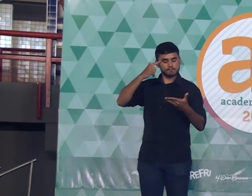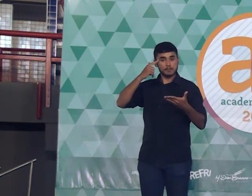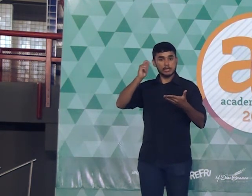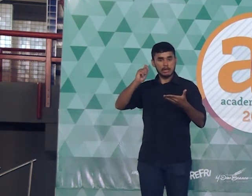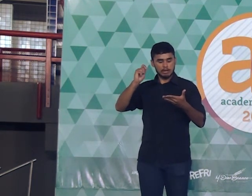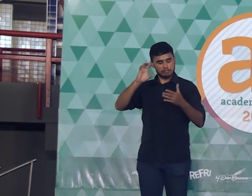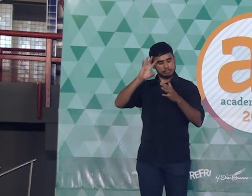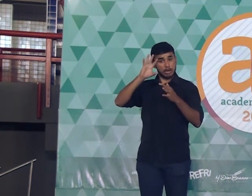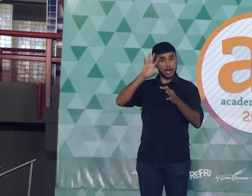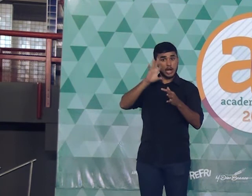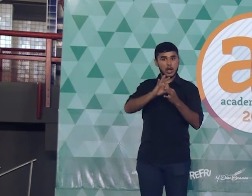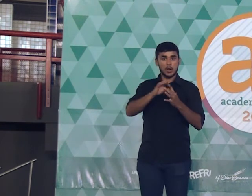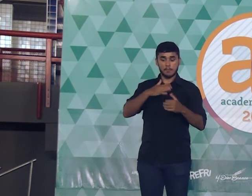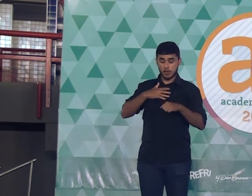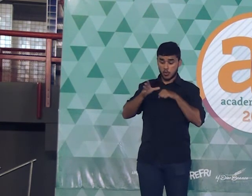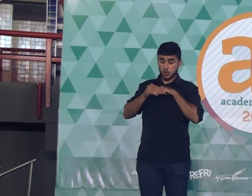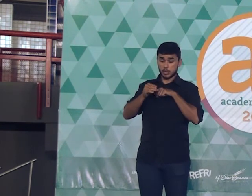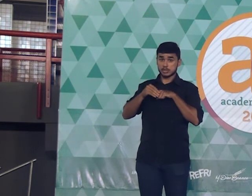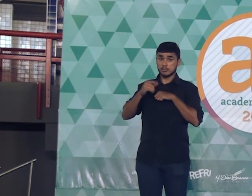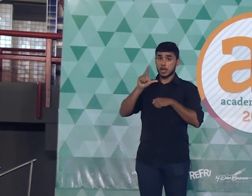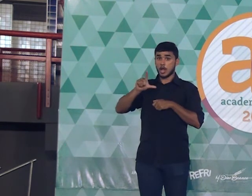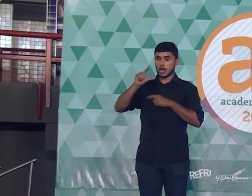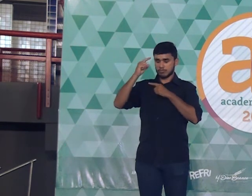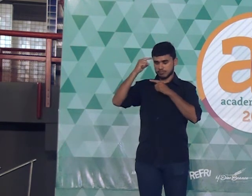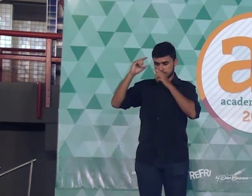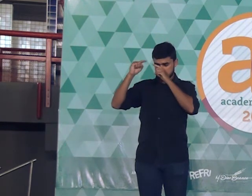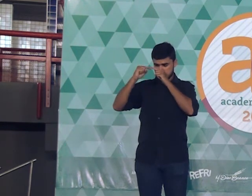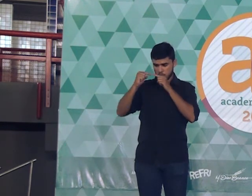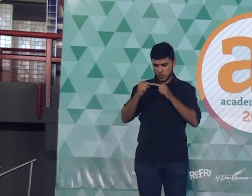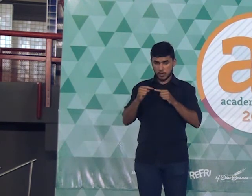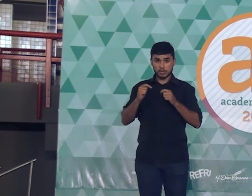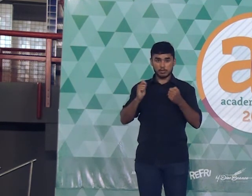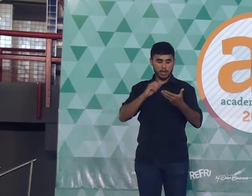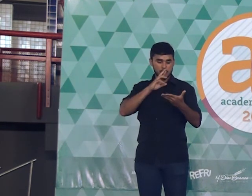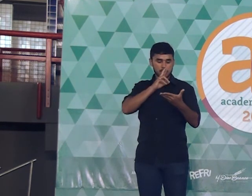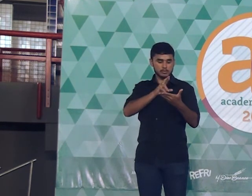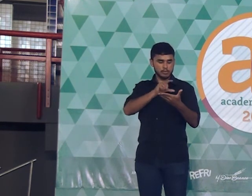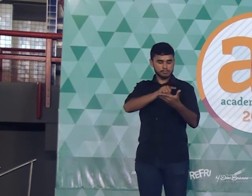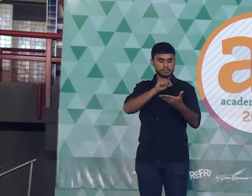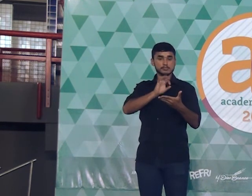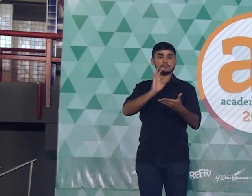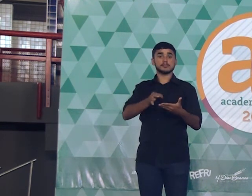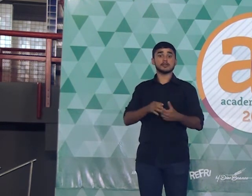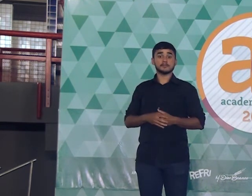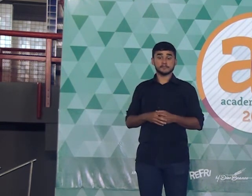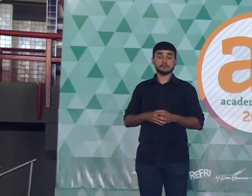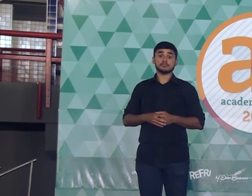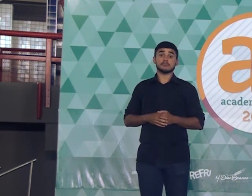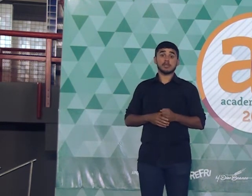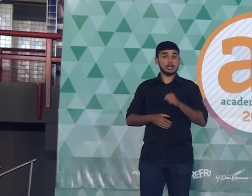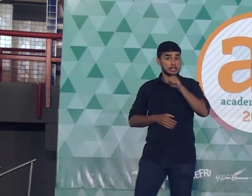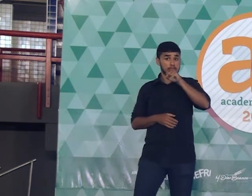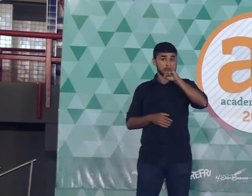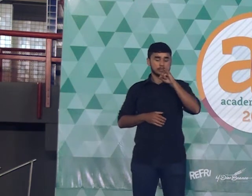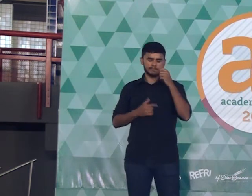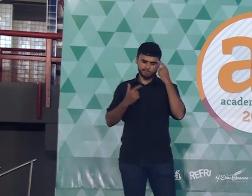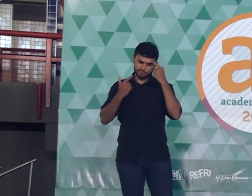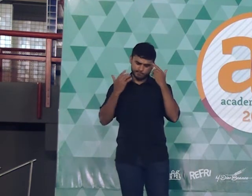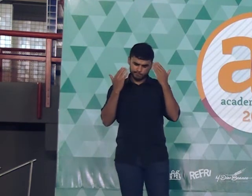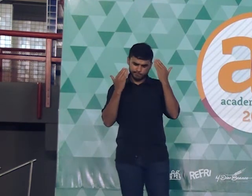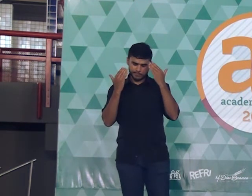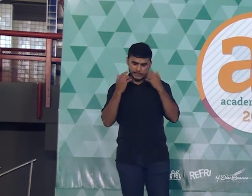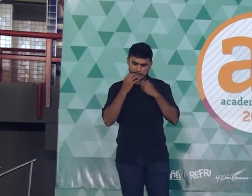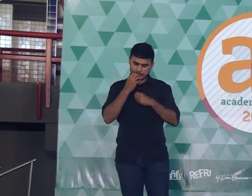bom senso, o teu conhecimento lógico para ir para a resposta correta. Quando você duvida daquilo